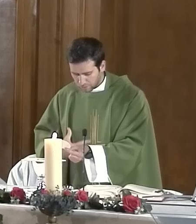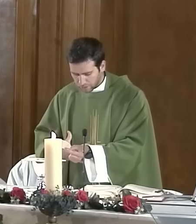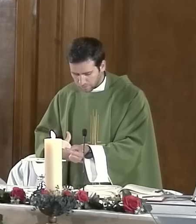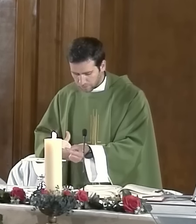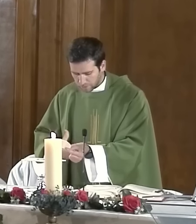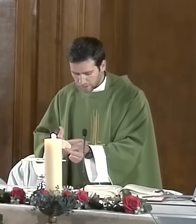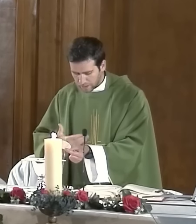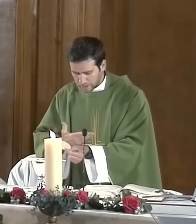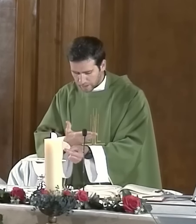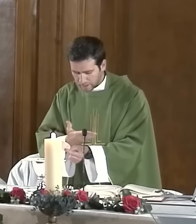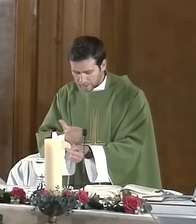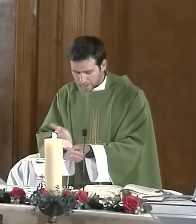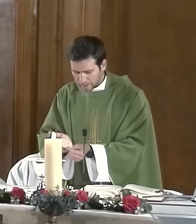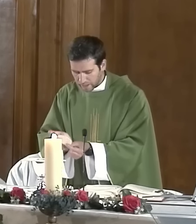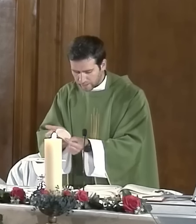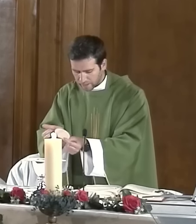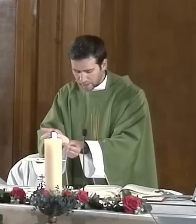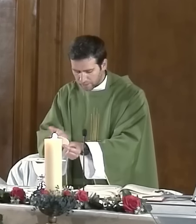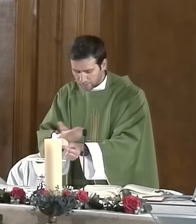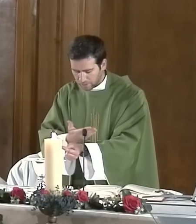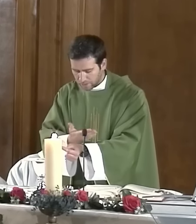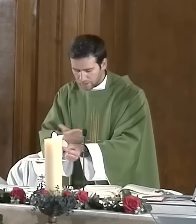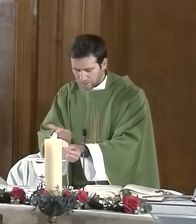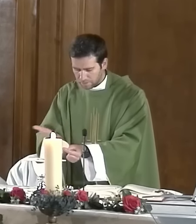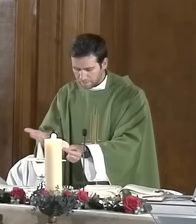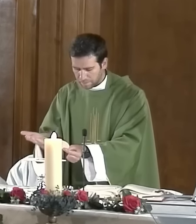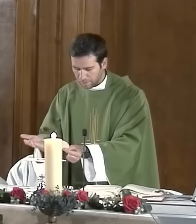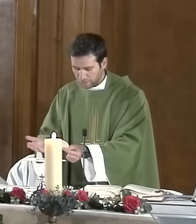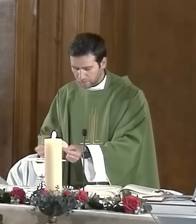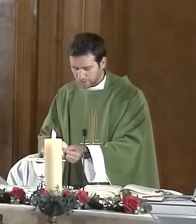cuerpo, que será entregado por vosotros.